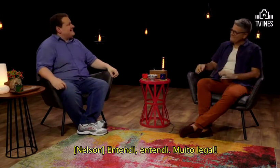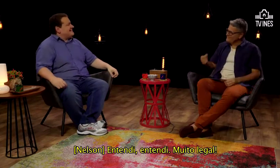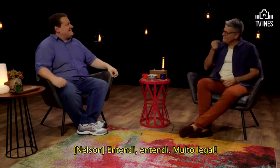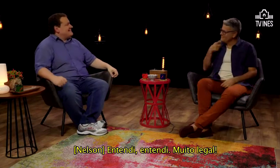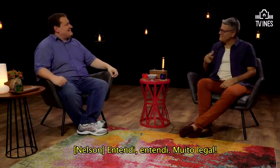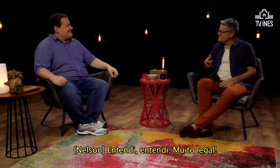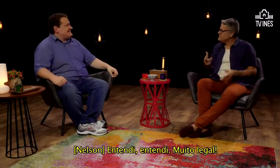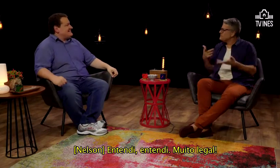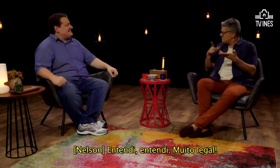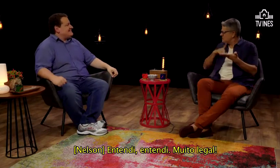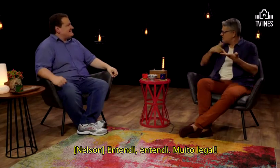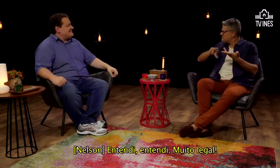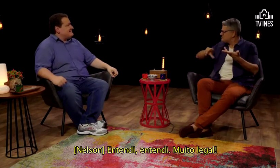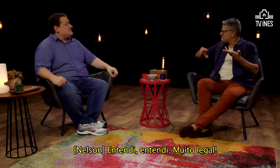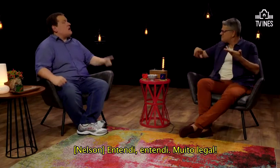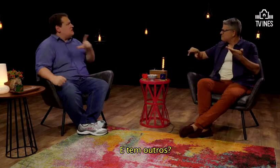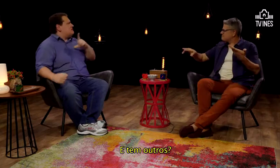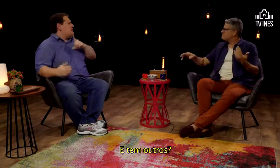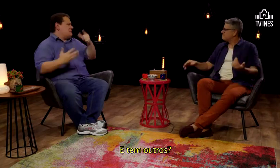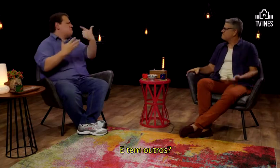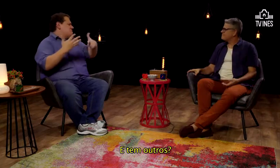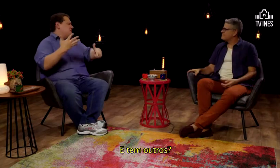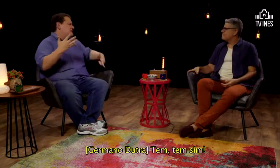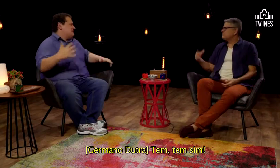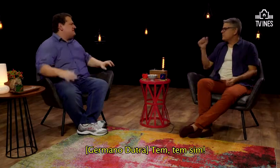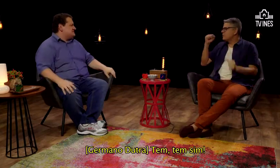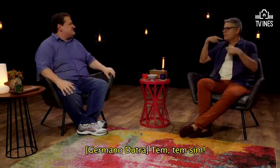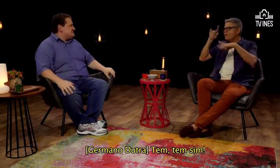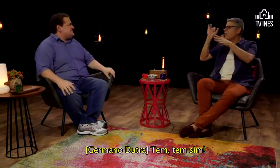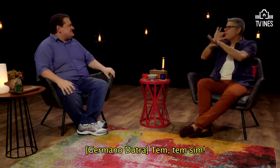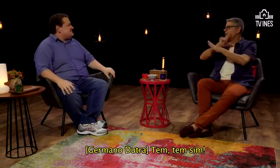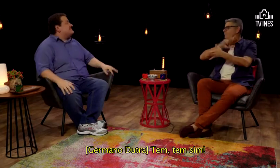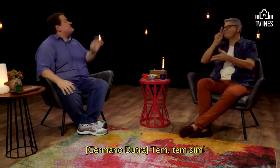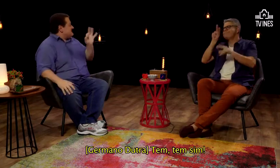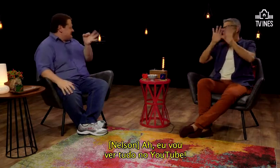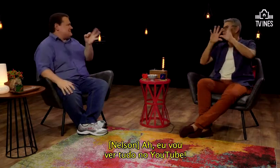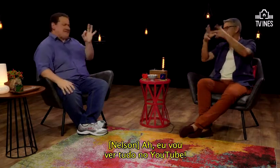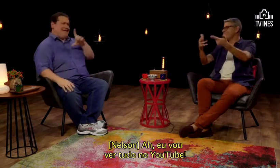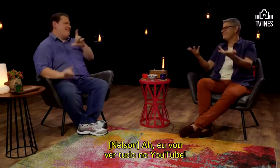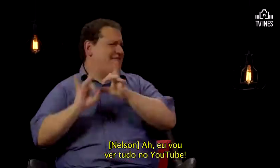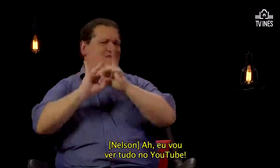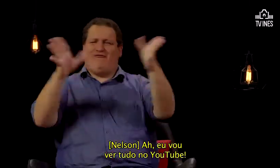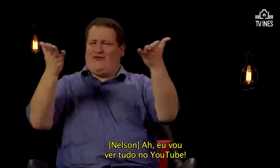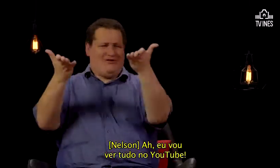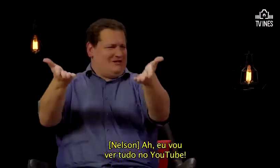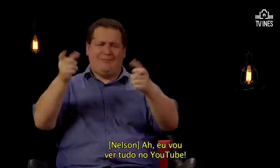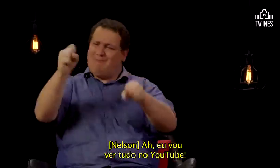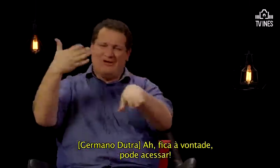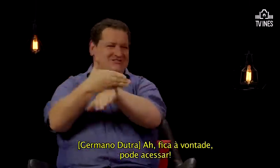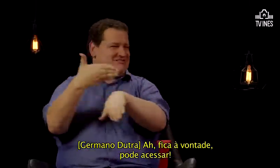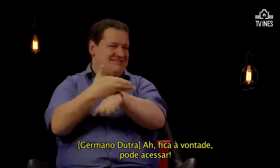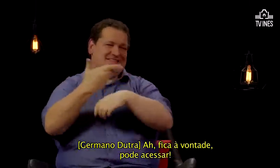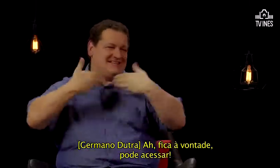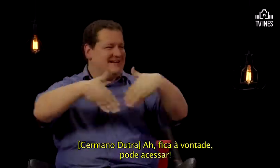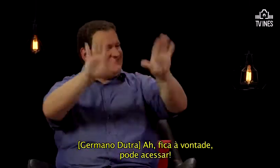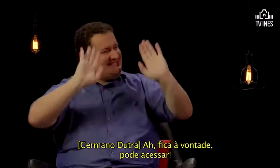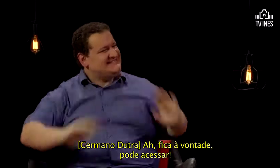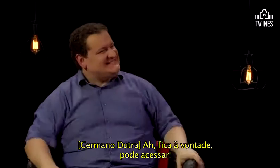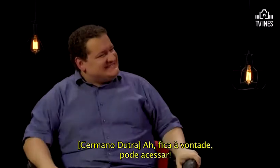Entendi, entendi. Muito legal. E tem outros? Tem, tem sim. Ah, eu vou ver tudo no YouTube. Ah, fica à vontade. Pode acessar.